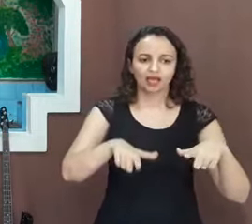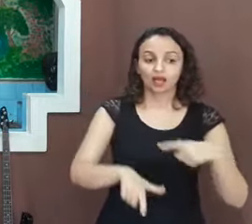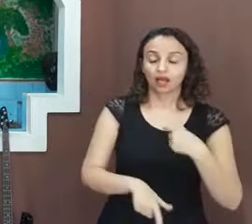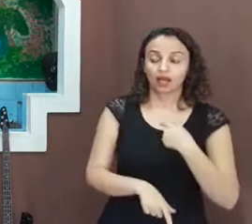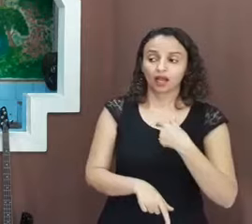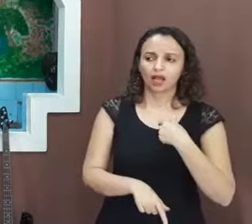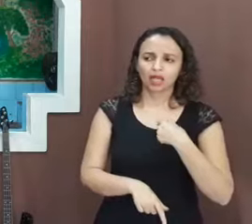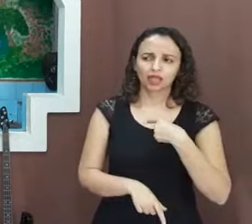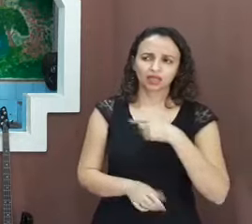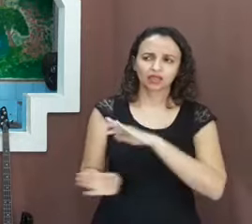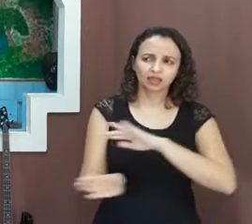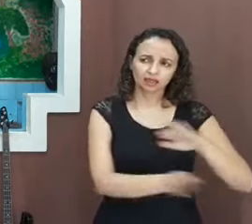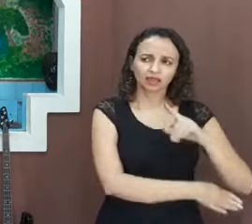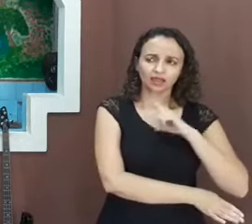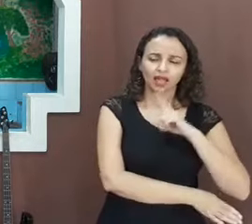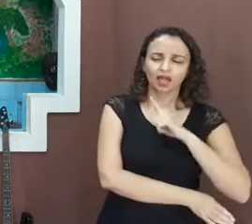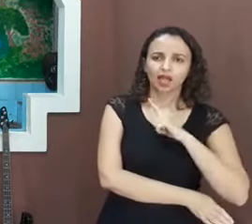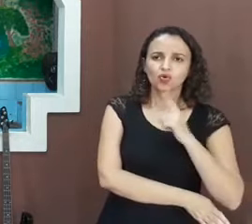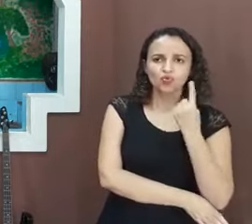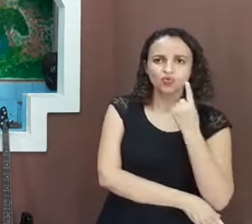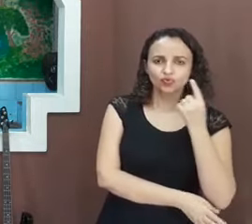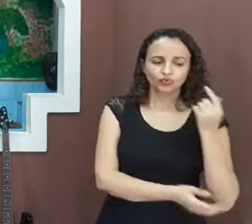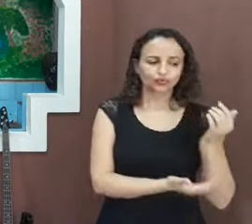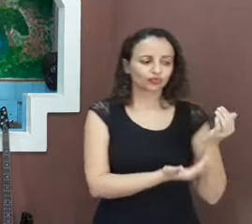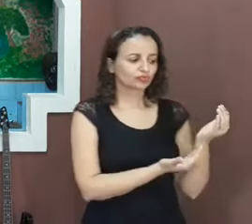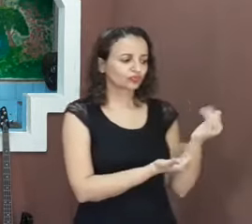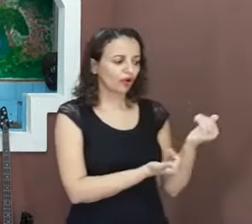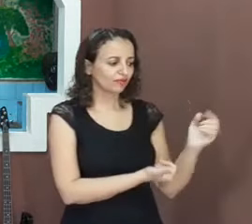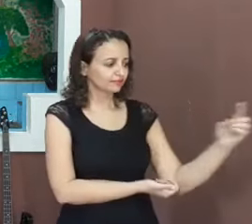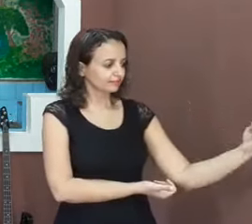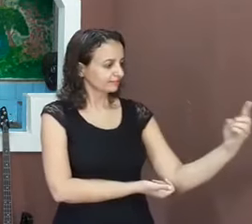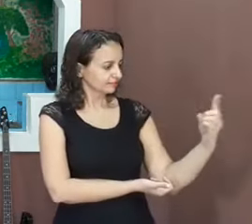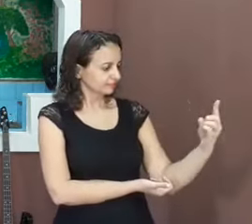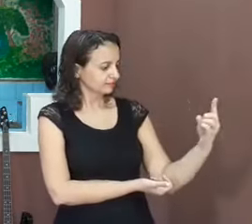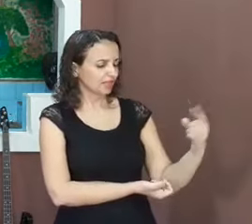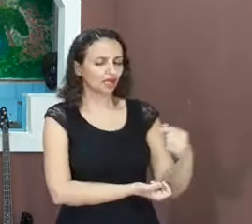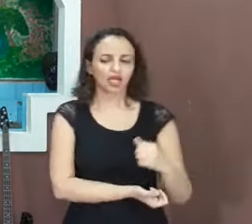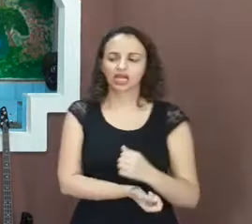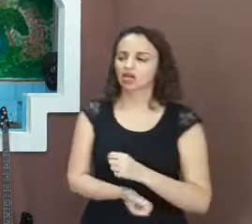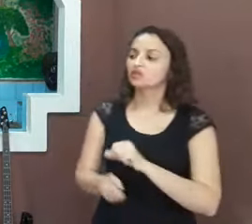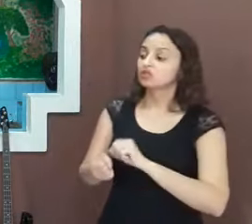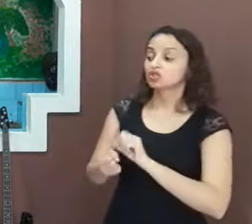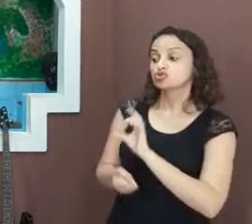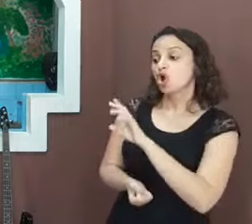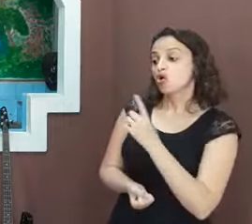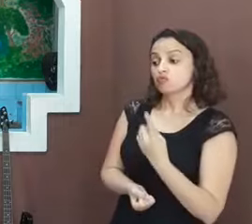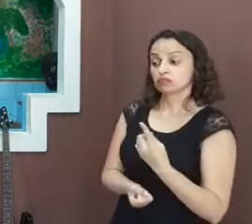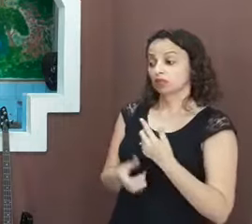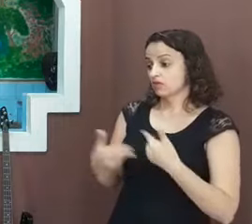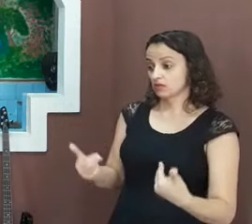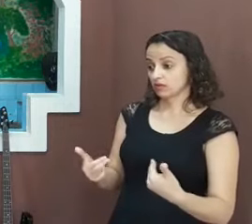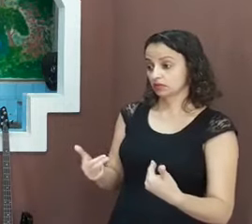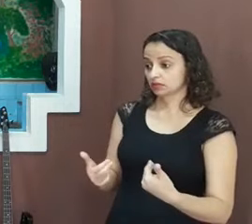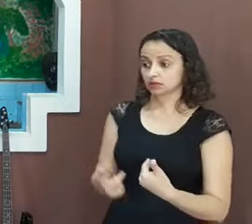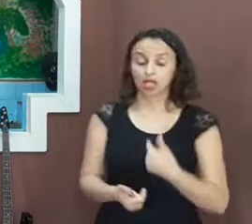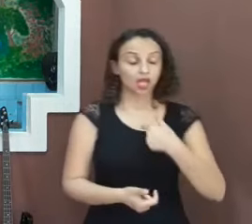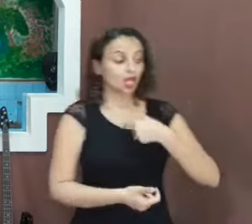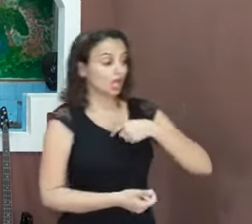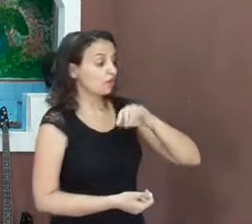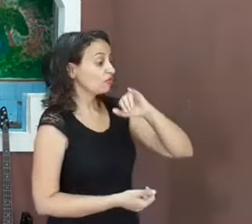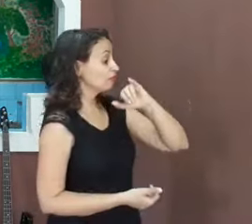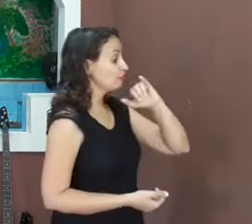ele: não, eu vou fazer só isso aqui. Ah, é? Tá bom. Falei: vou falar para o seu pai para ele